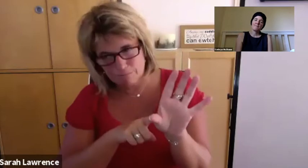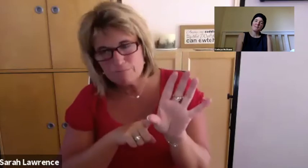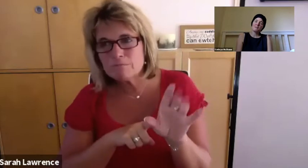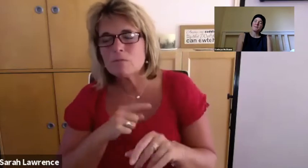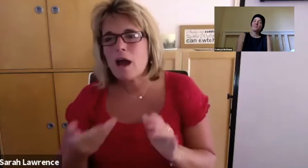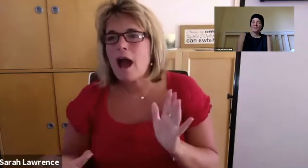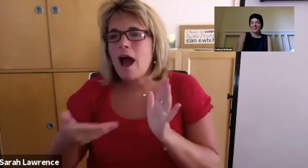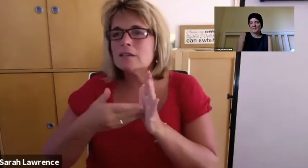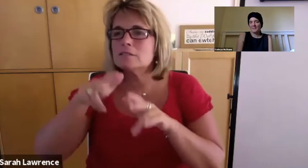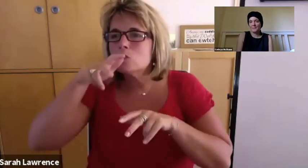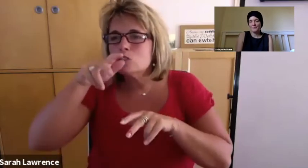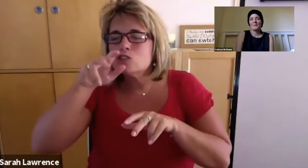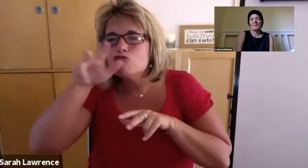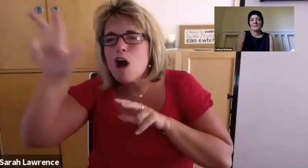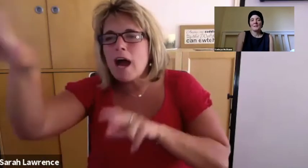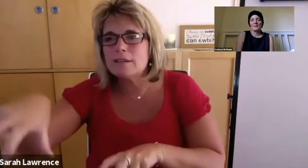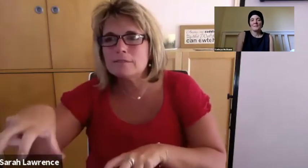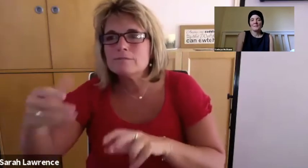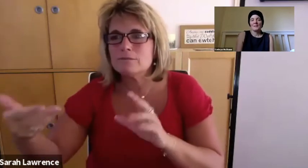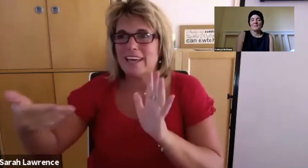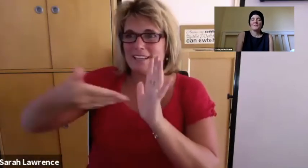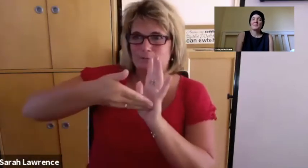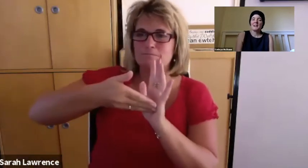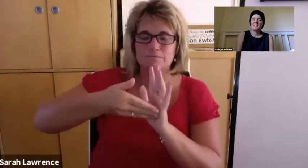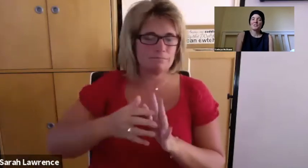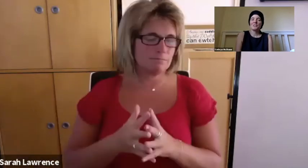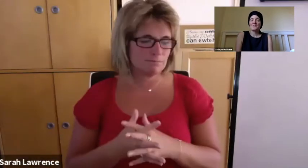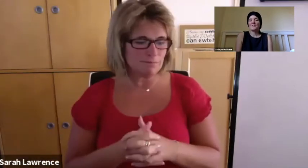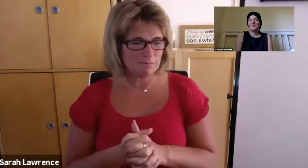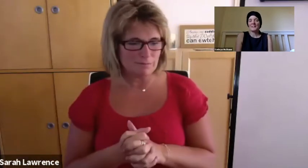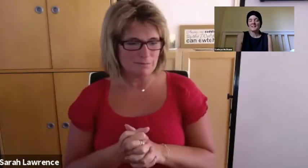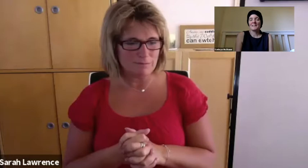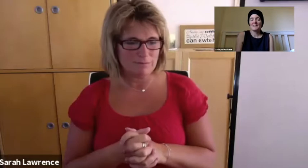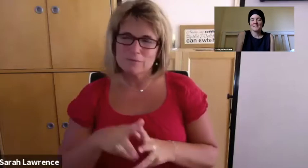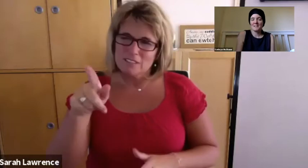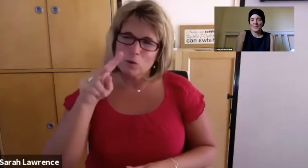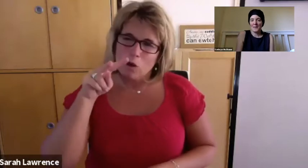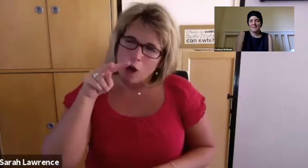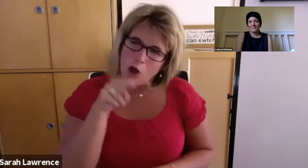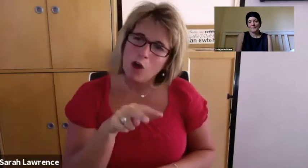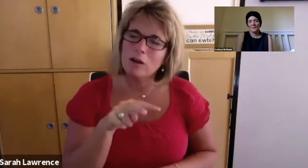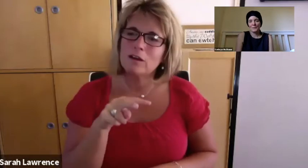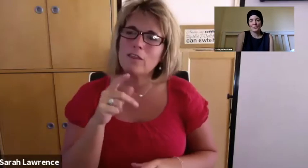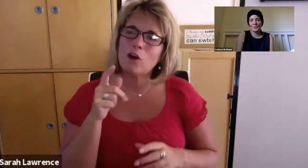Fel barddoniaeth, dwi wedi adio'r ddraig i'r diwedd o'r chorus.